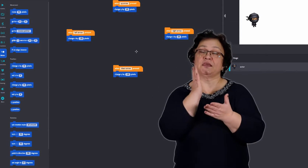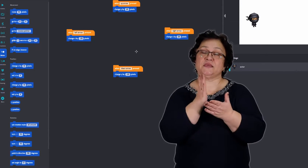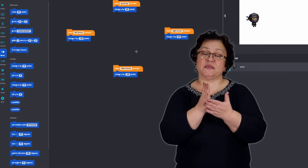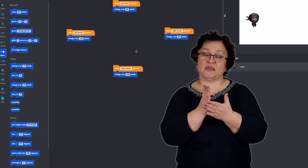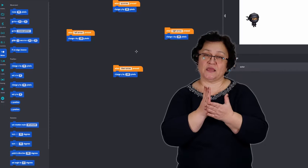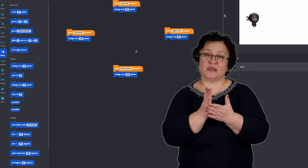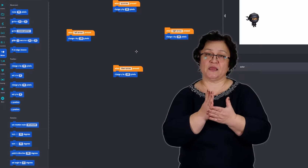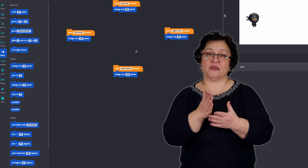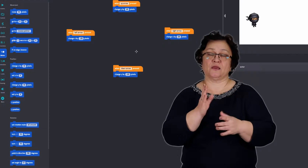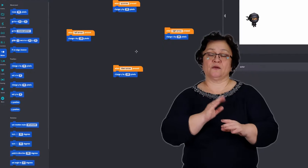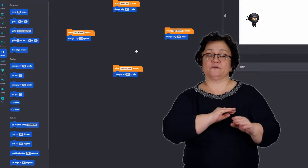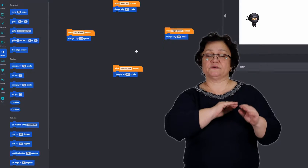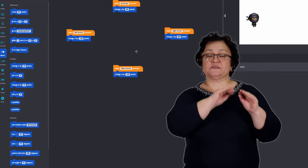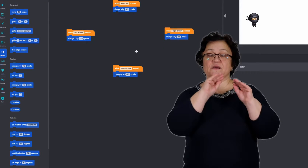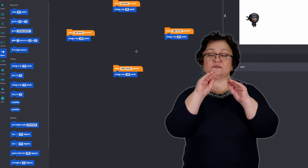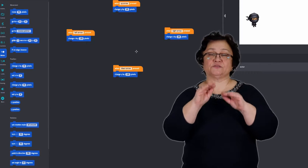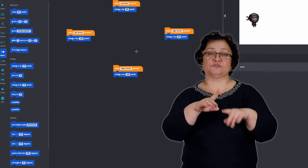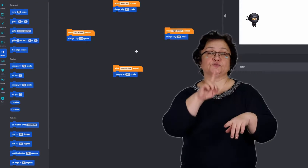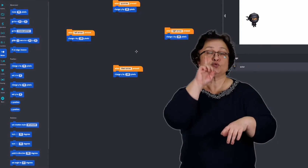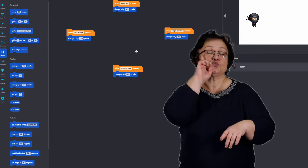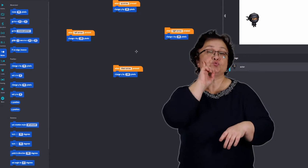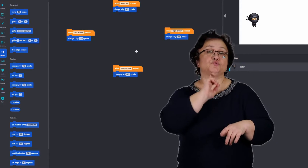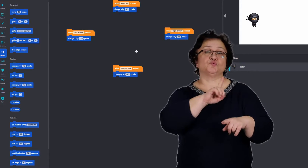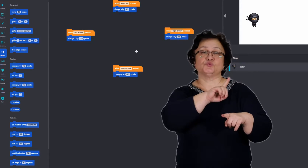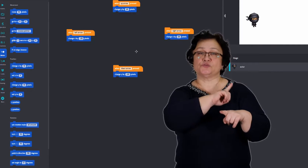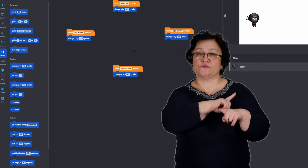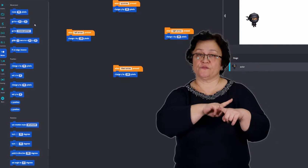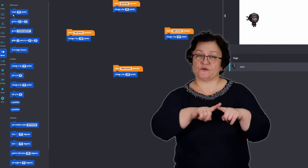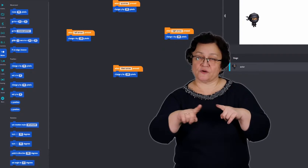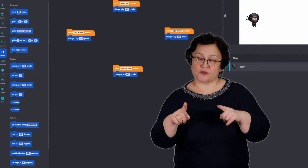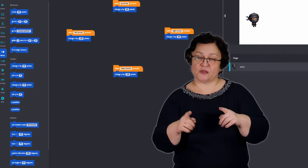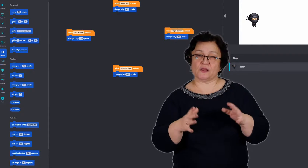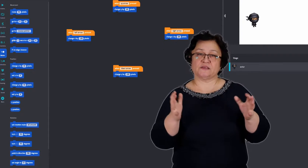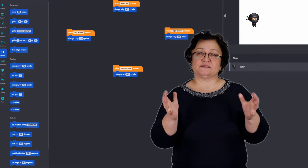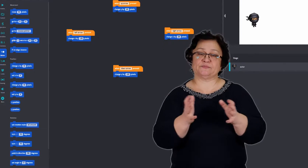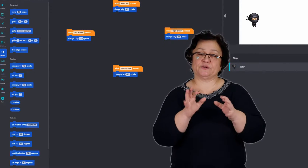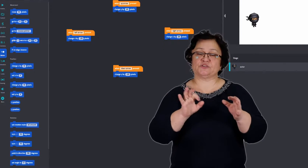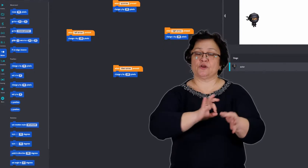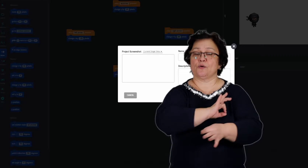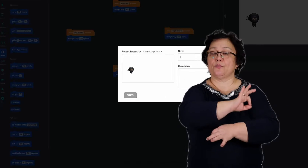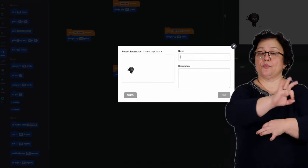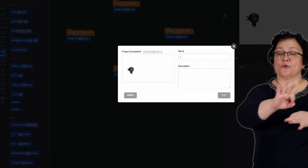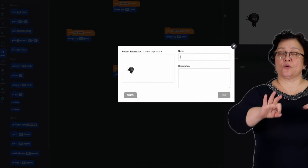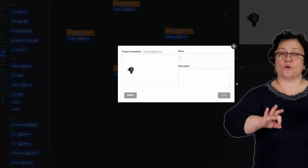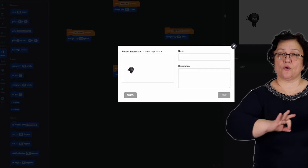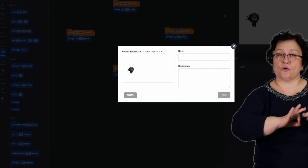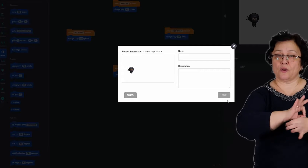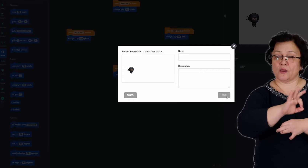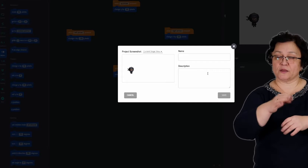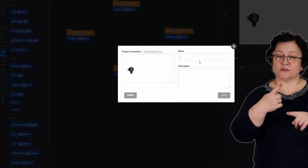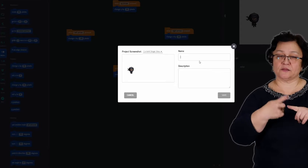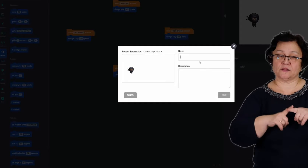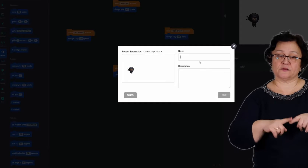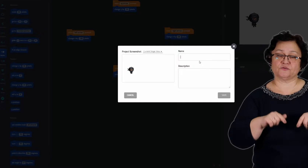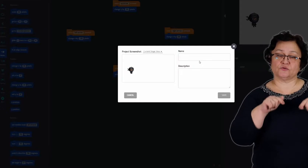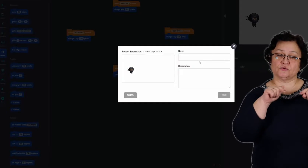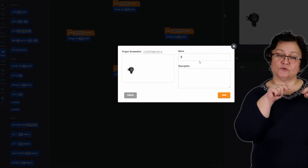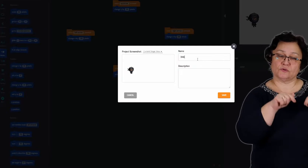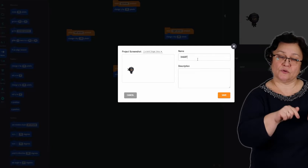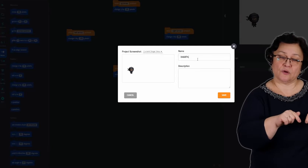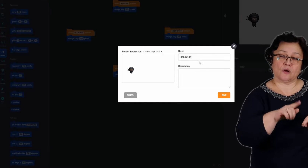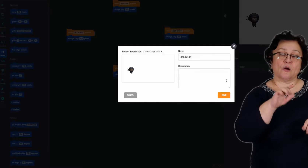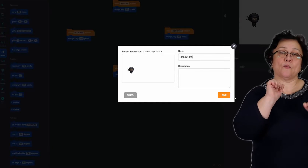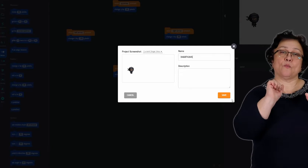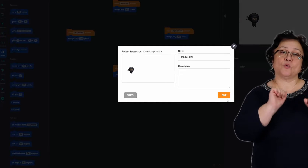встановиш зручну швидкість, збережи проєкт на цьому етапі, щоб з проєктом точно нічого не сталося. Можна поки що